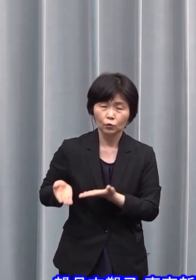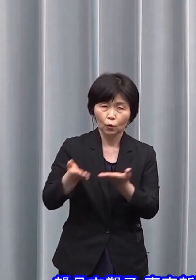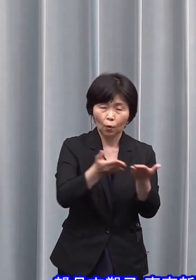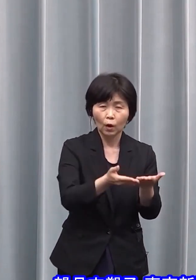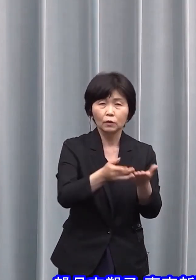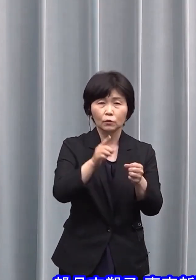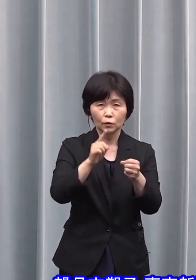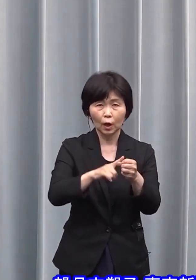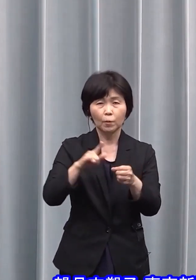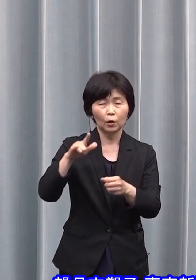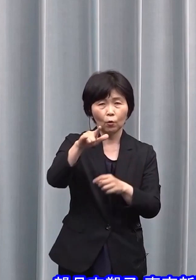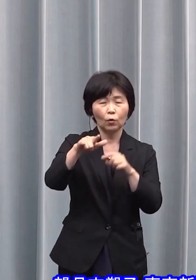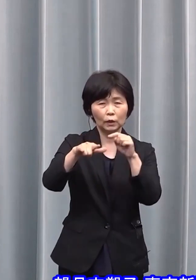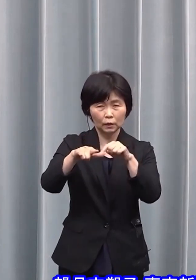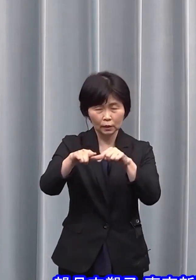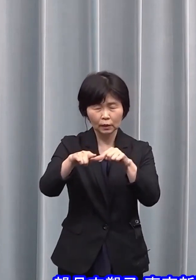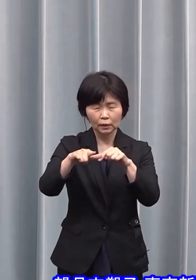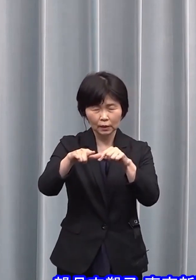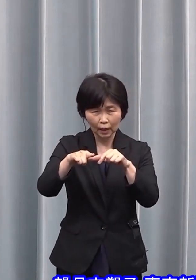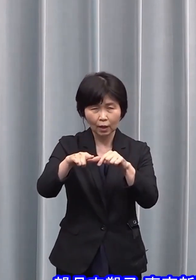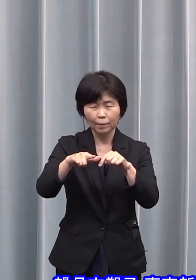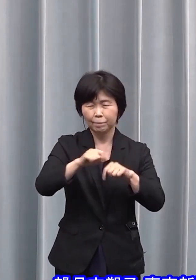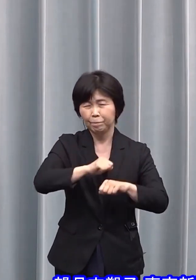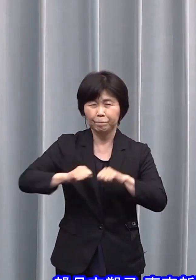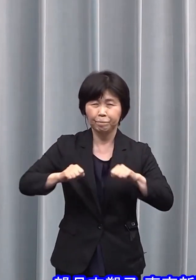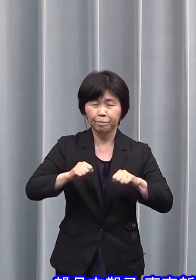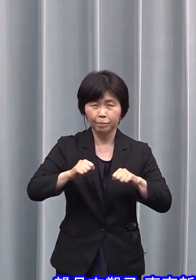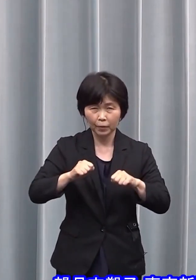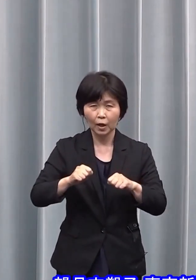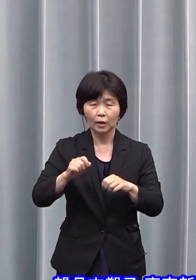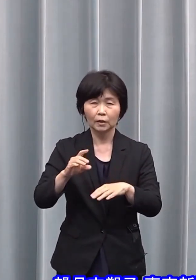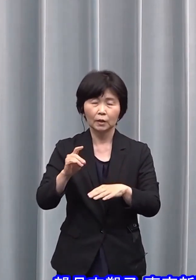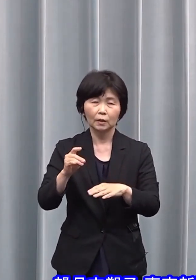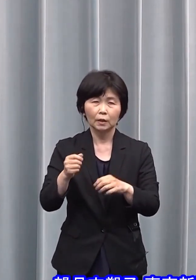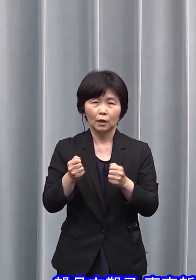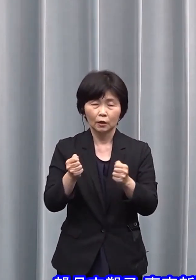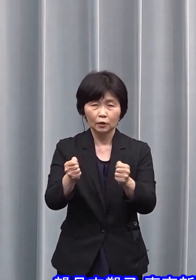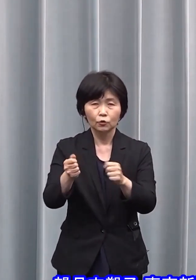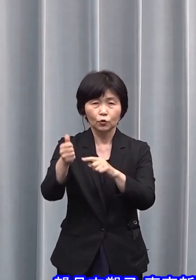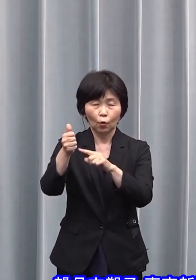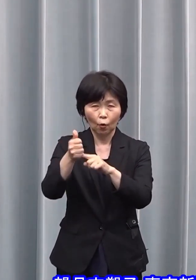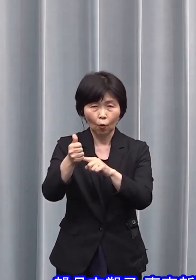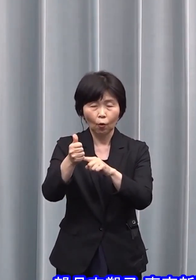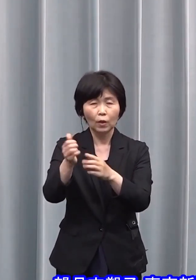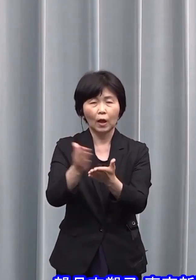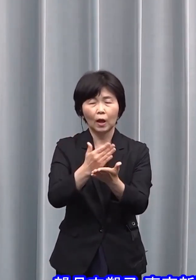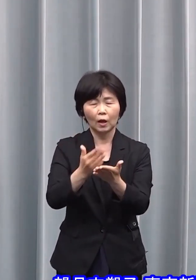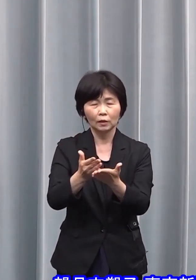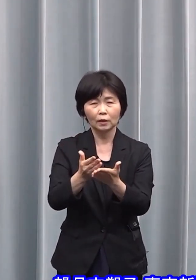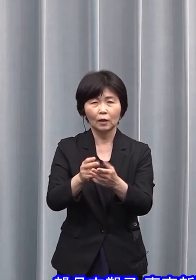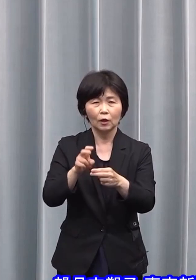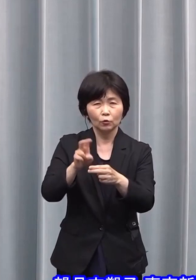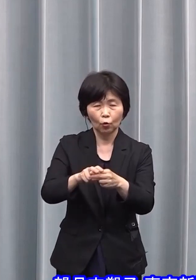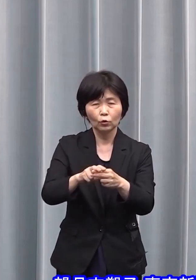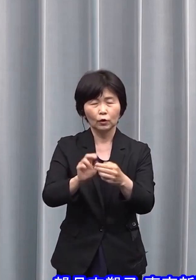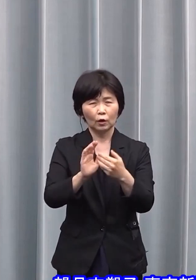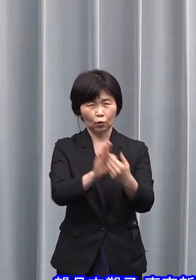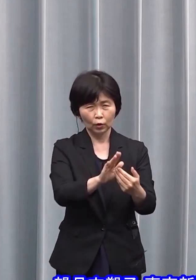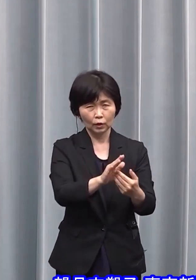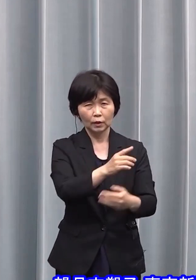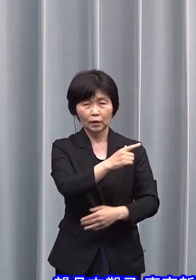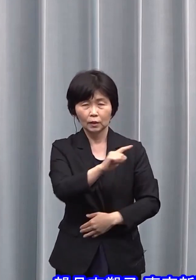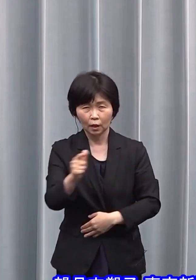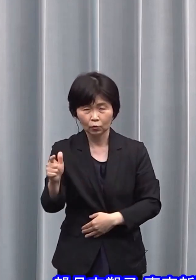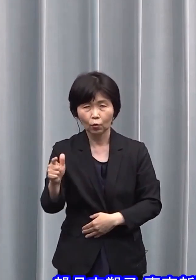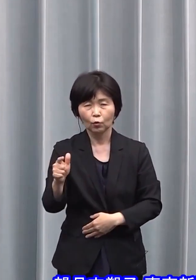において激しく抵抗し、機長の判断により搭乗が拒否される者がいることなど、さまざまな要因があ